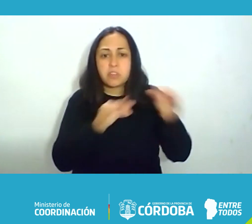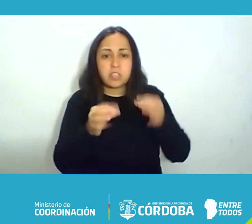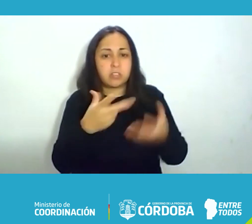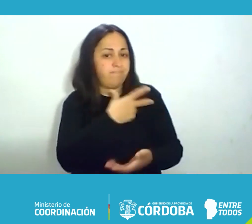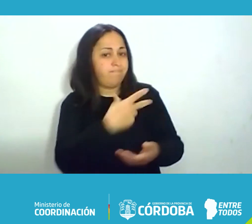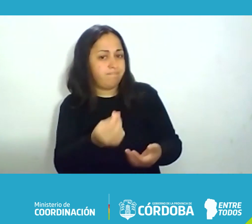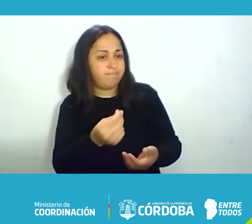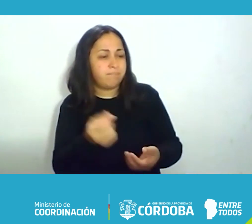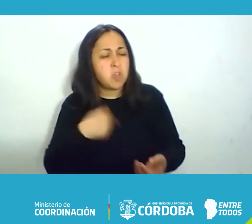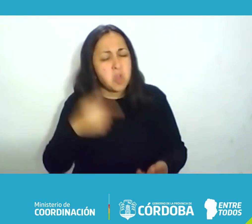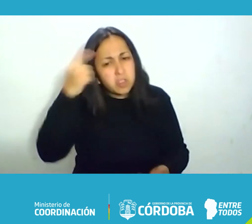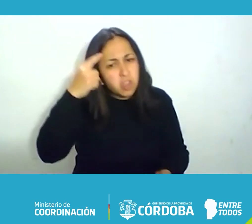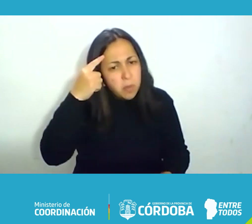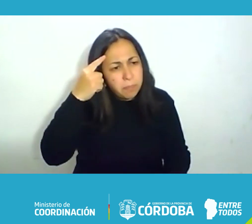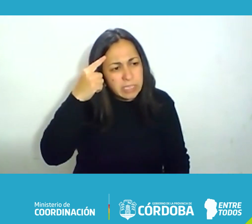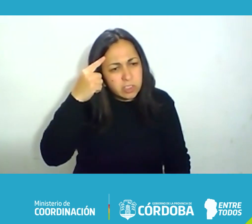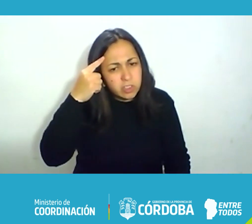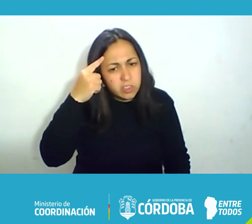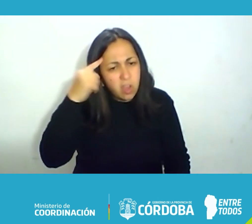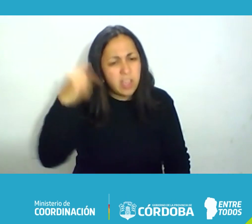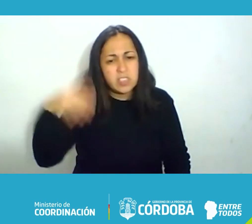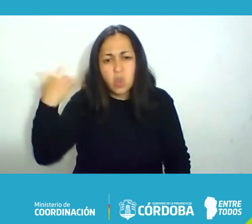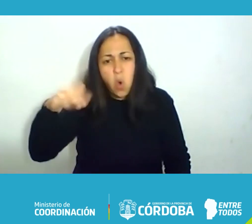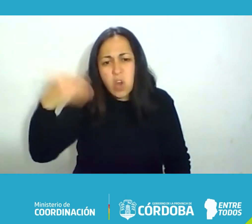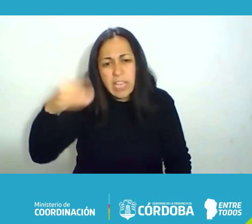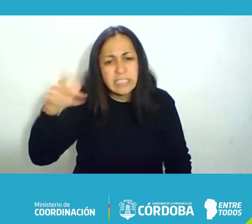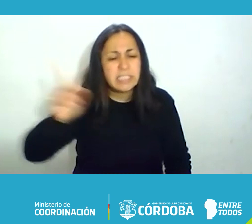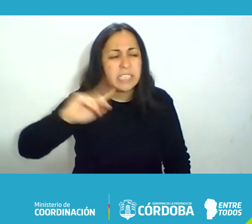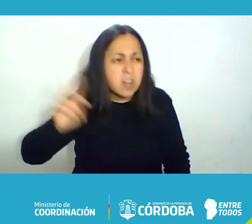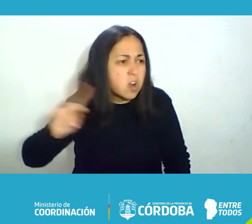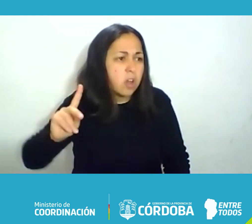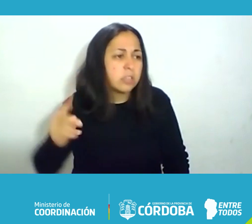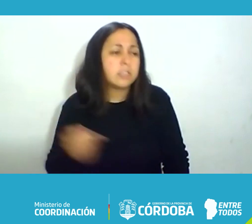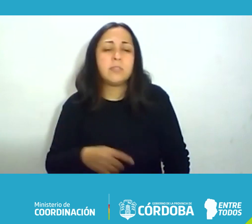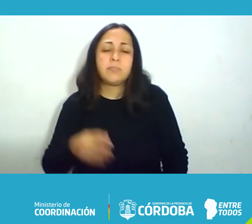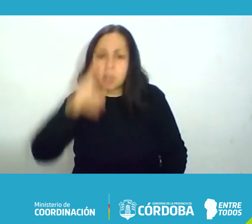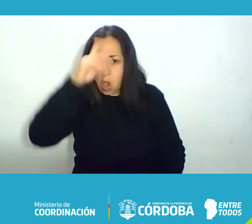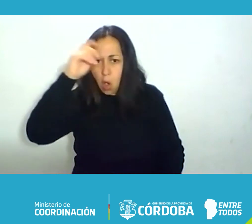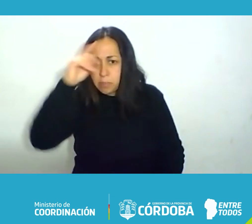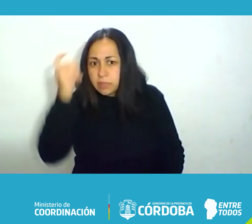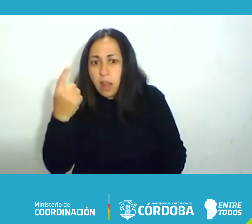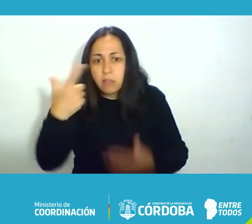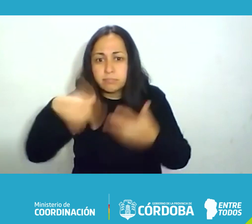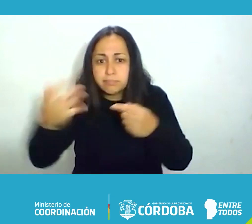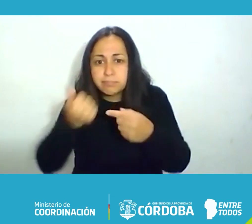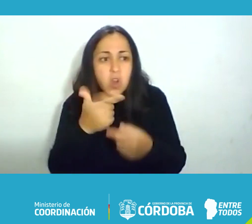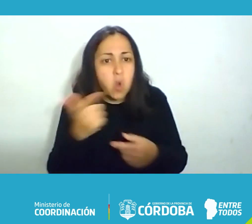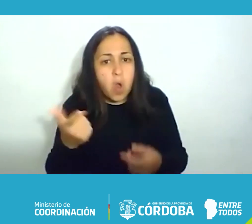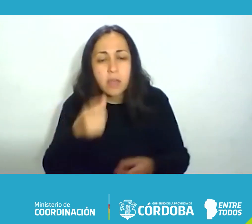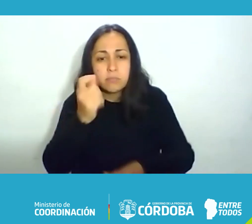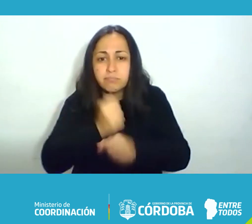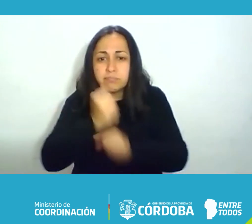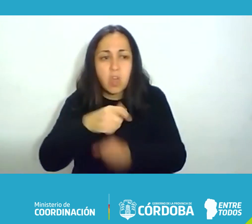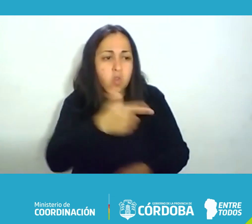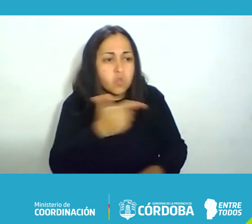no considera que sea una urgencia para los pobladores del Valle de Punilla. Menciona que los hospitales no tienen insumos ni personal, por ende la autovía se